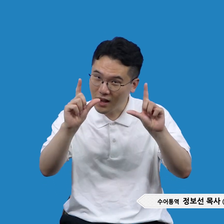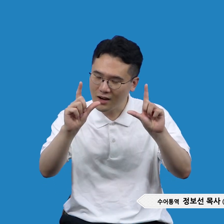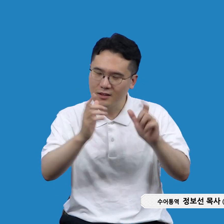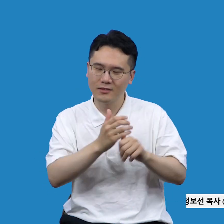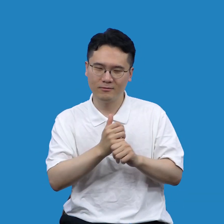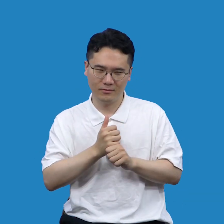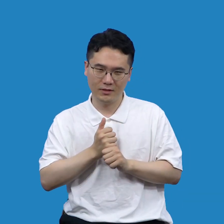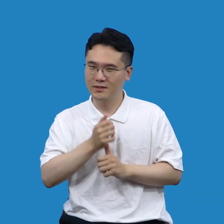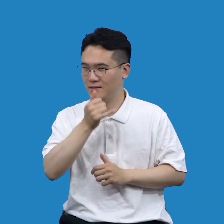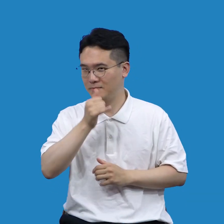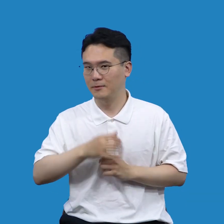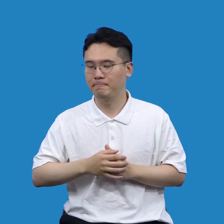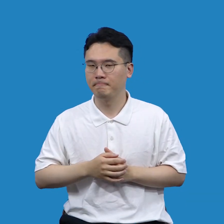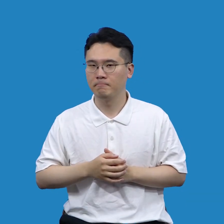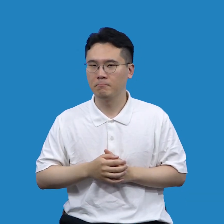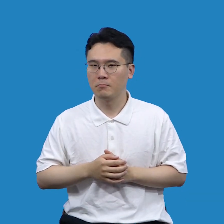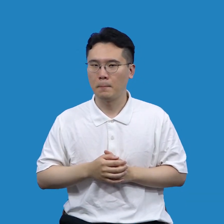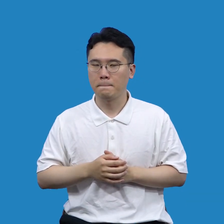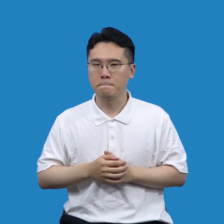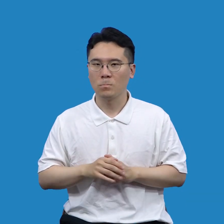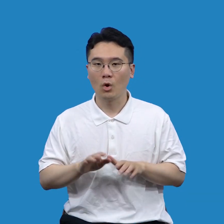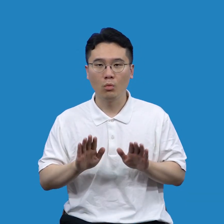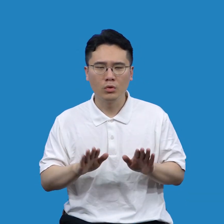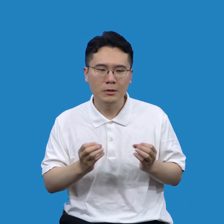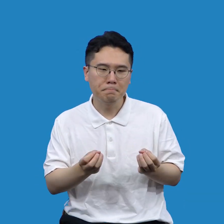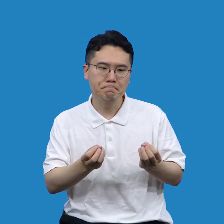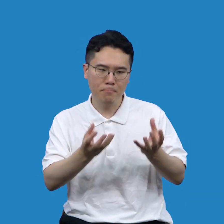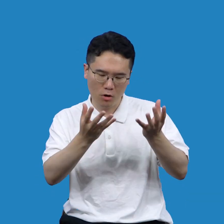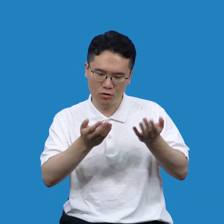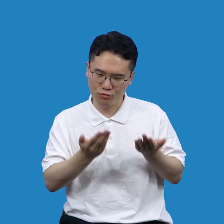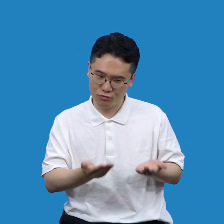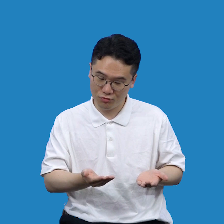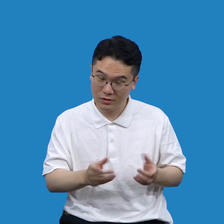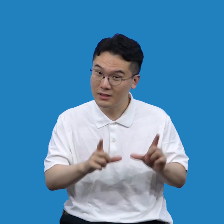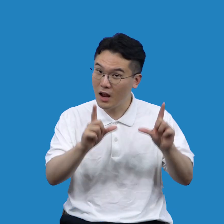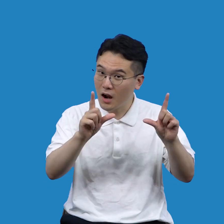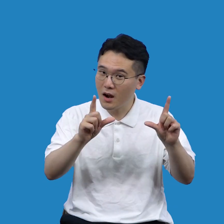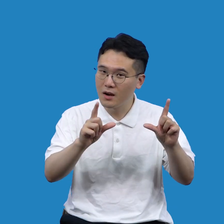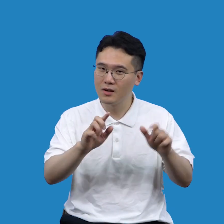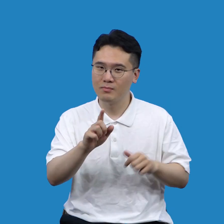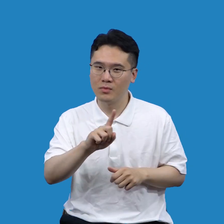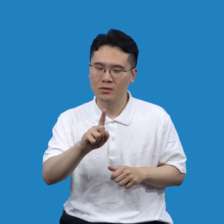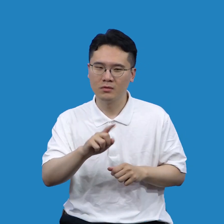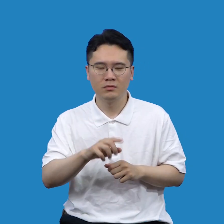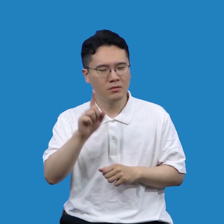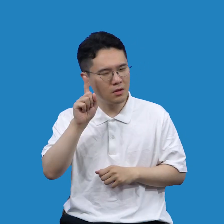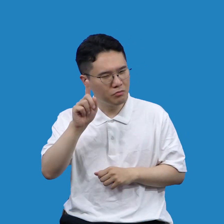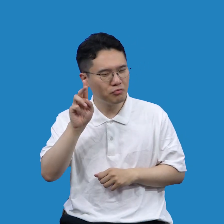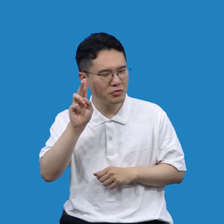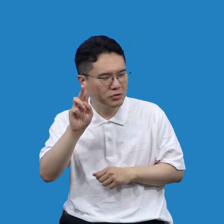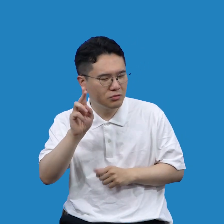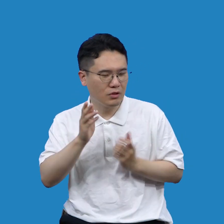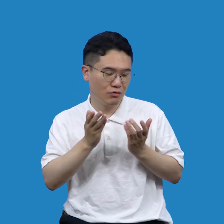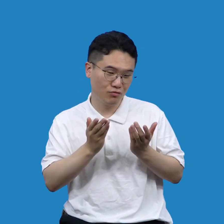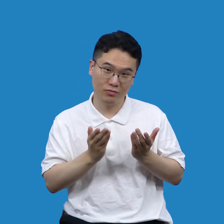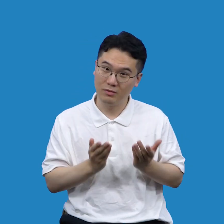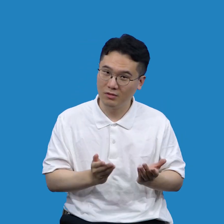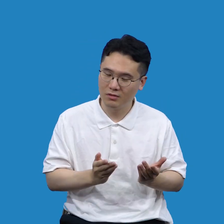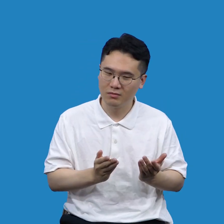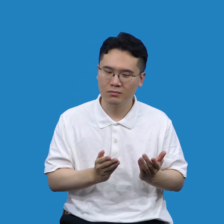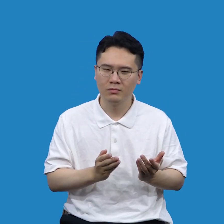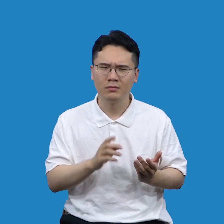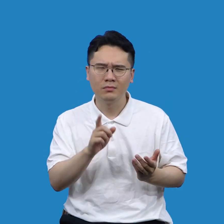오늘 우리에게 있어서 명절이란 또 휴일이란 하루 이틀 이렇게 쉬면서